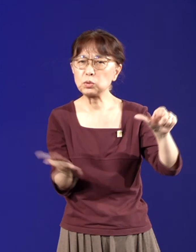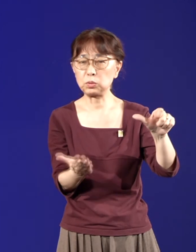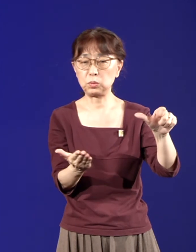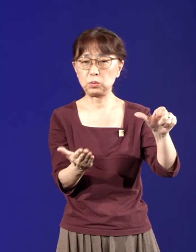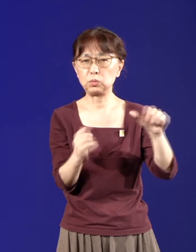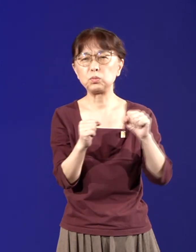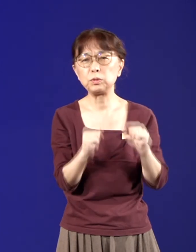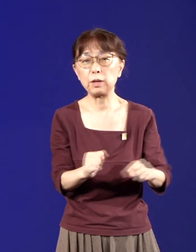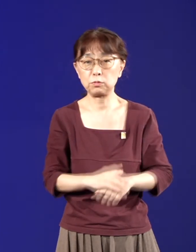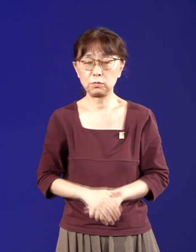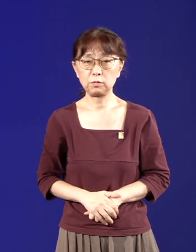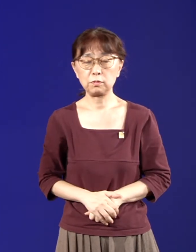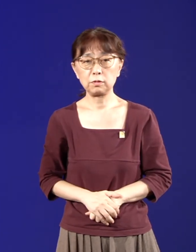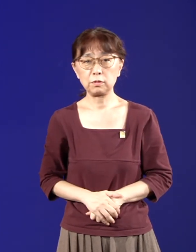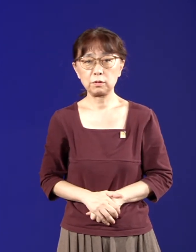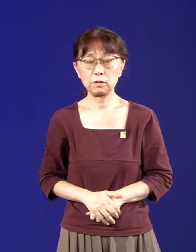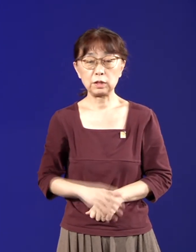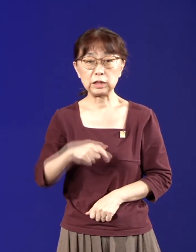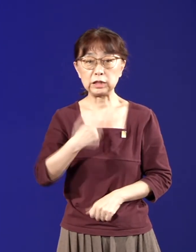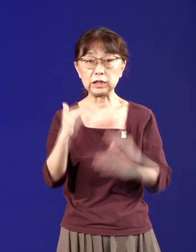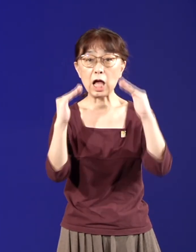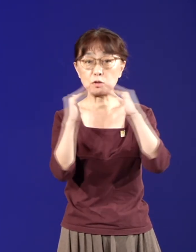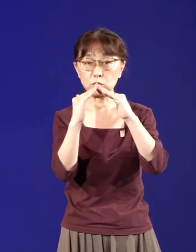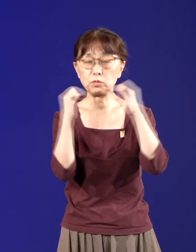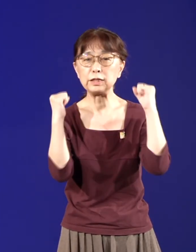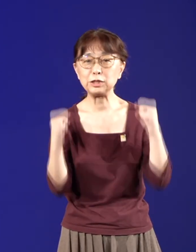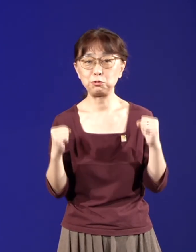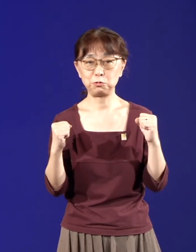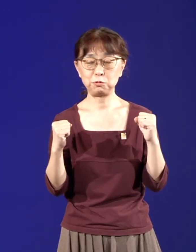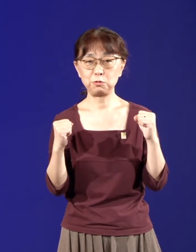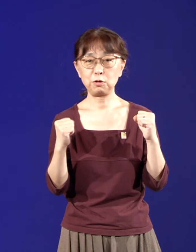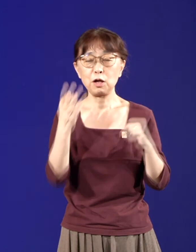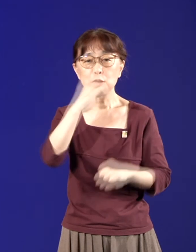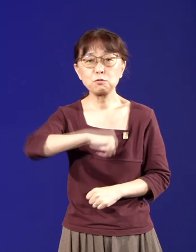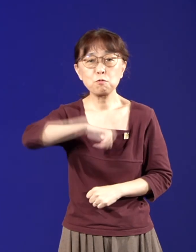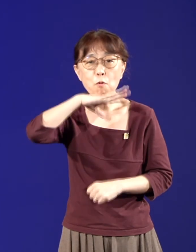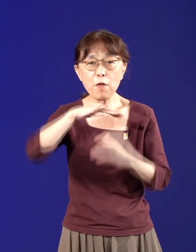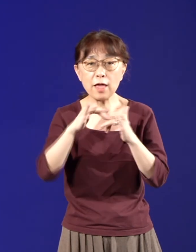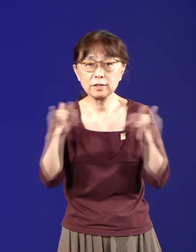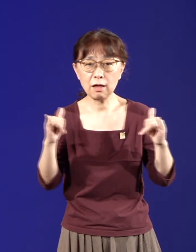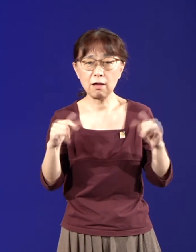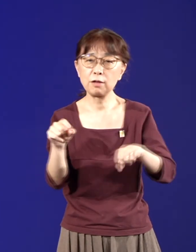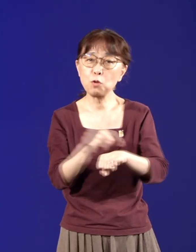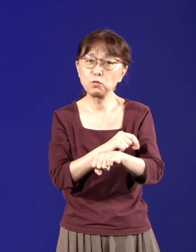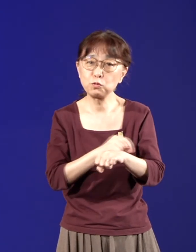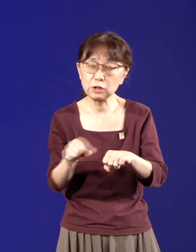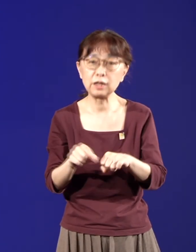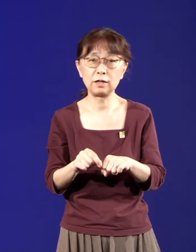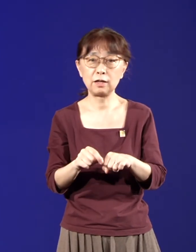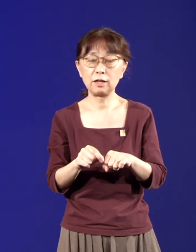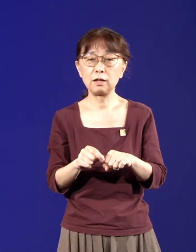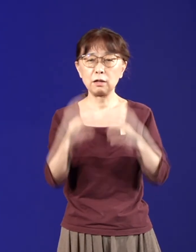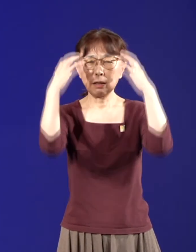況でございます。そういう意味ではご自宅にいらっしゃる高齢者の方、特にですね、熱